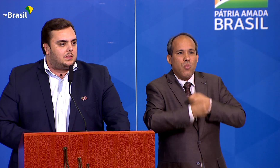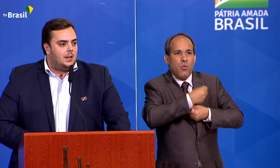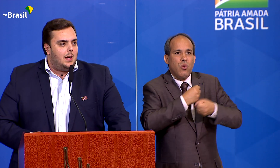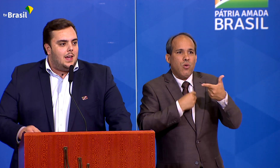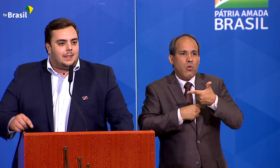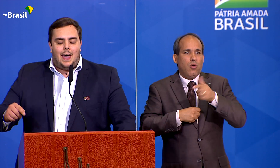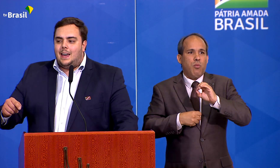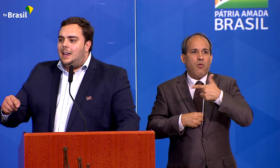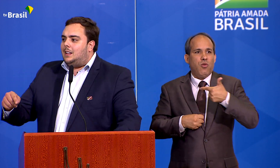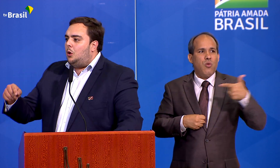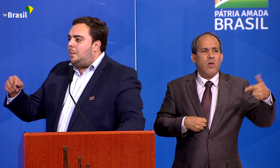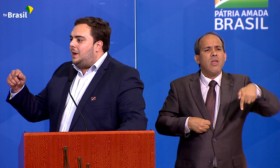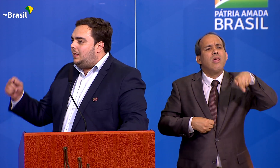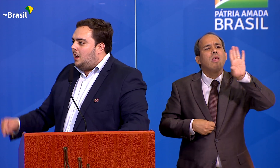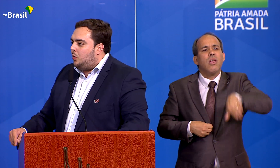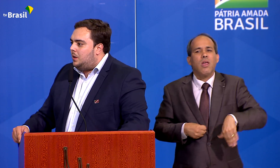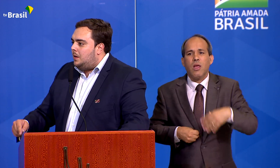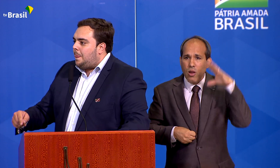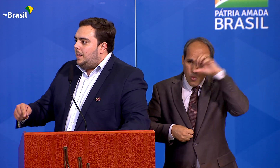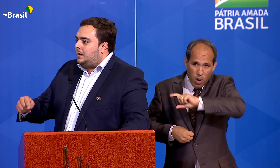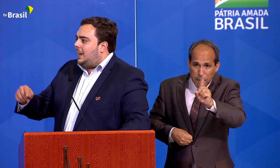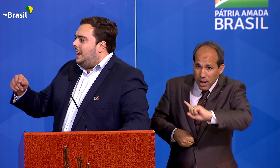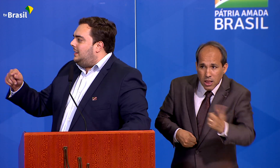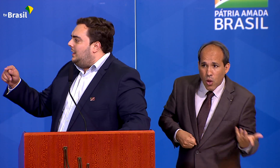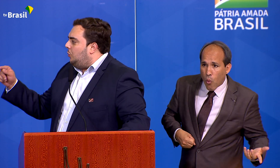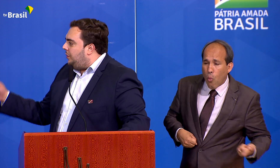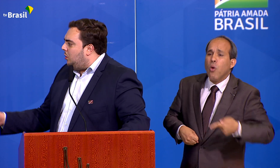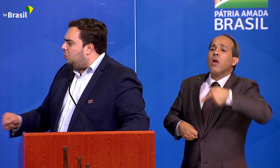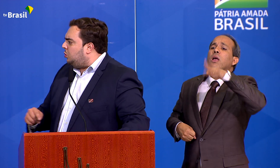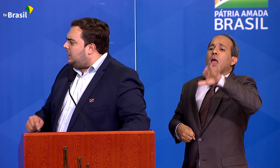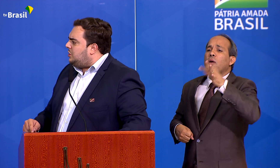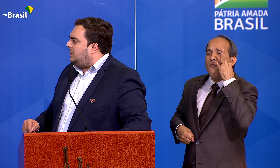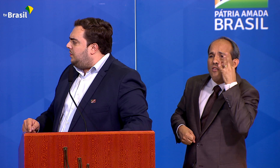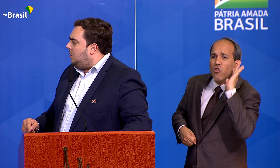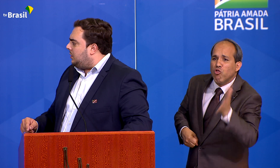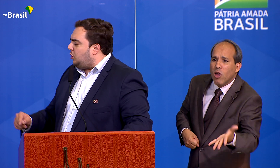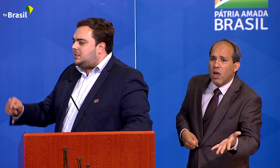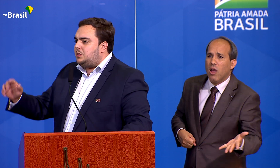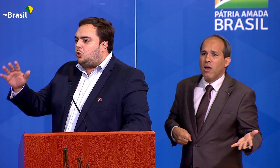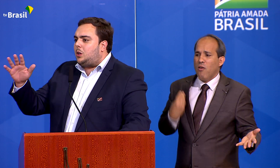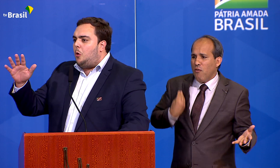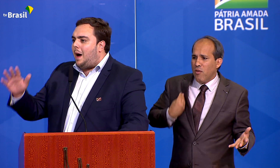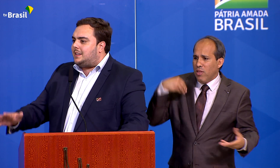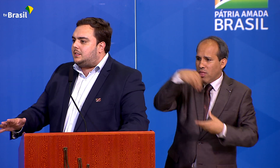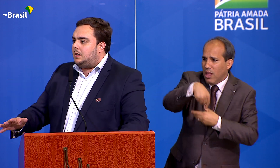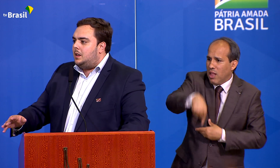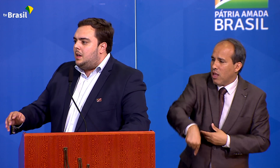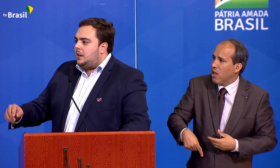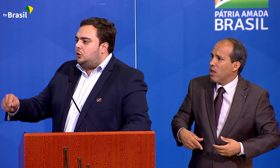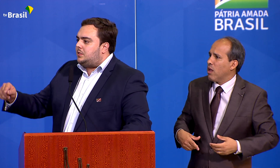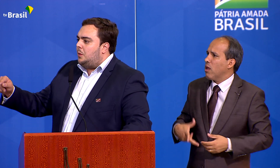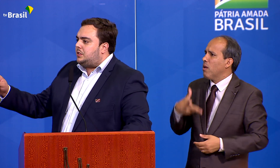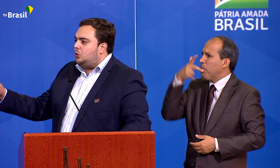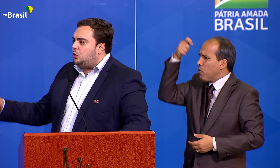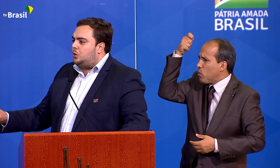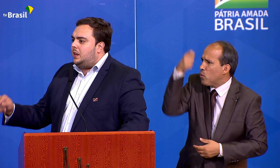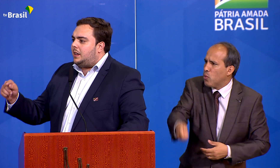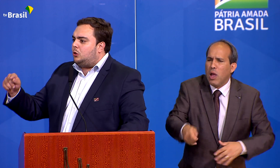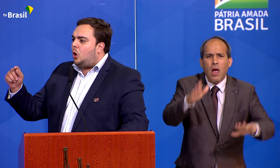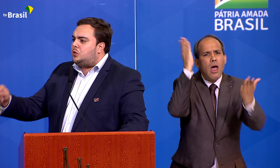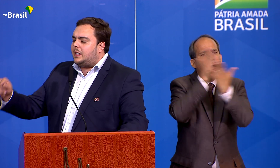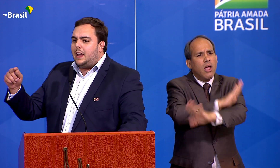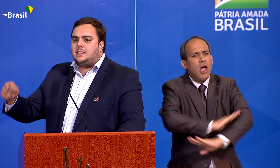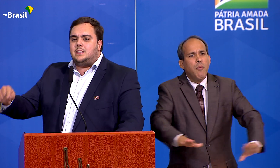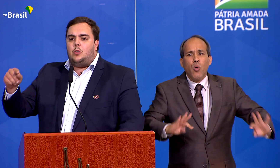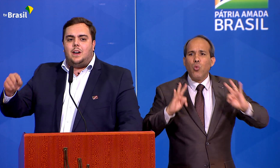2022 Quem ainda não aprendeu Quem ainda não viu com tudo que a gente viveu que nós temos que colocar um basta que nós temos